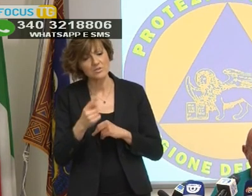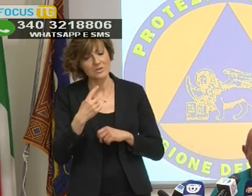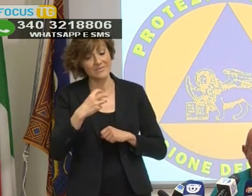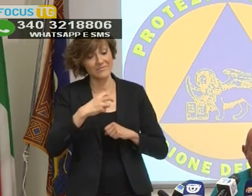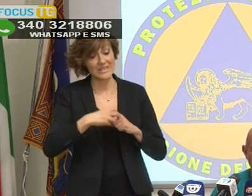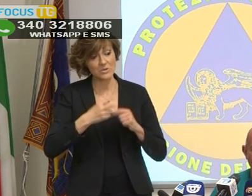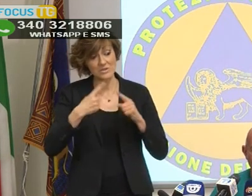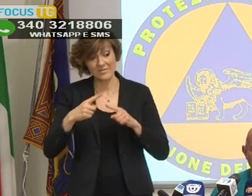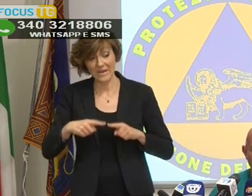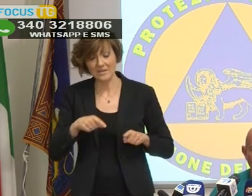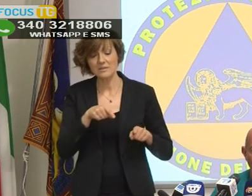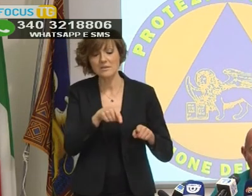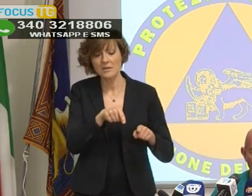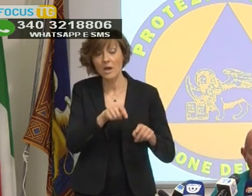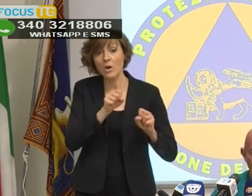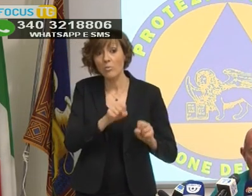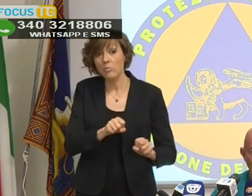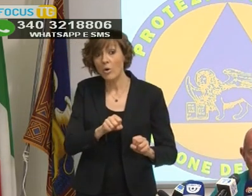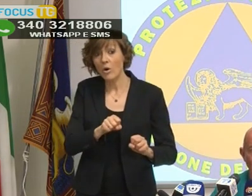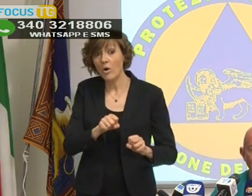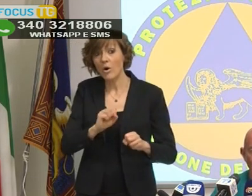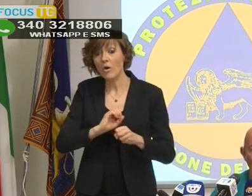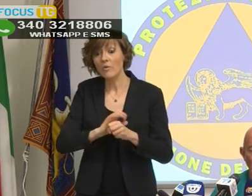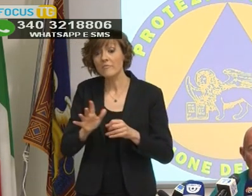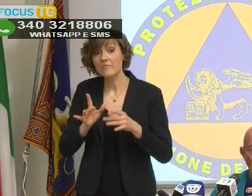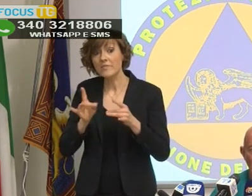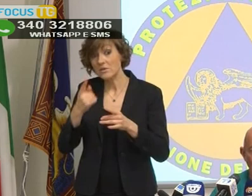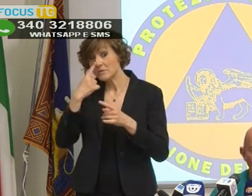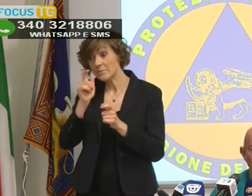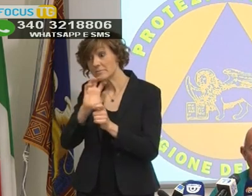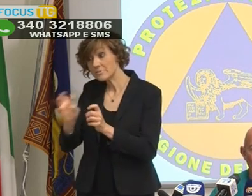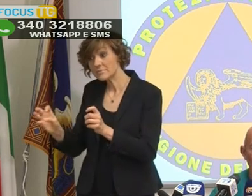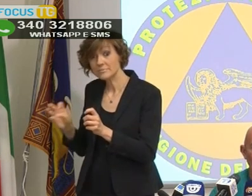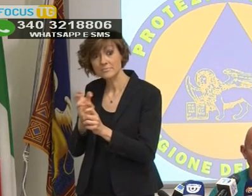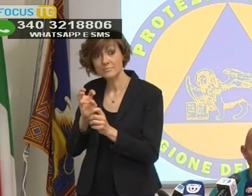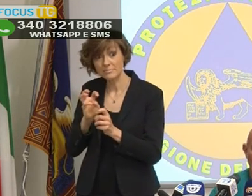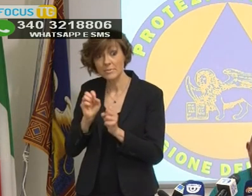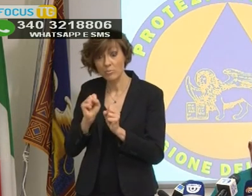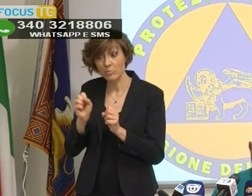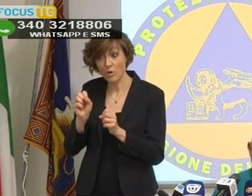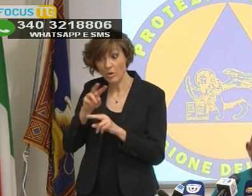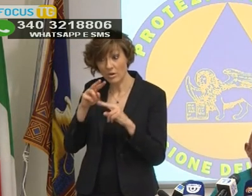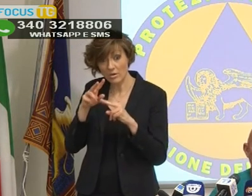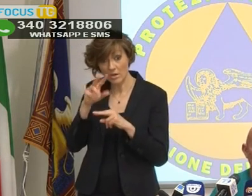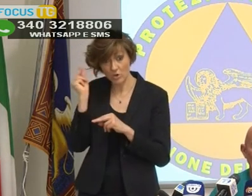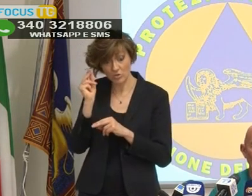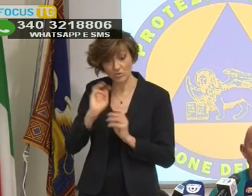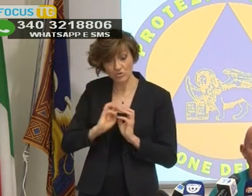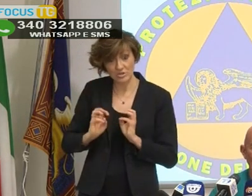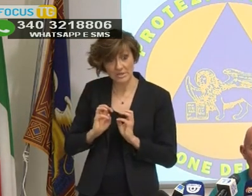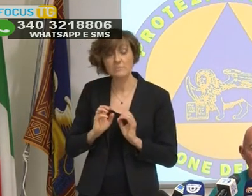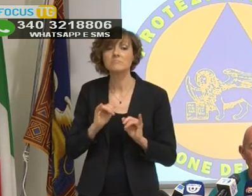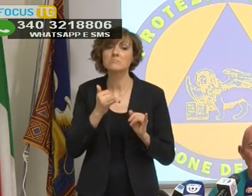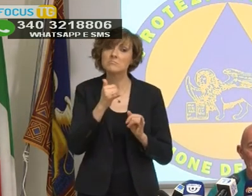di agganciare, recepire, sì, e sì, qualsiasi tipo di... Sì, sì, fa tutti e due, perché è una